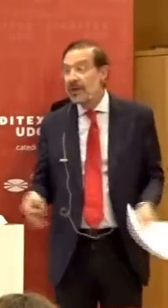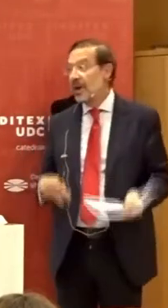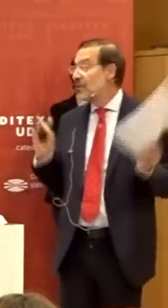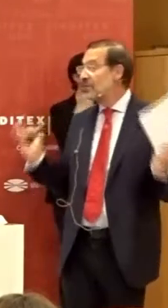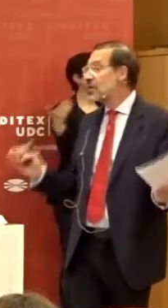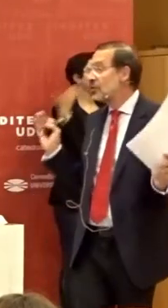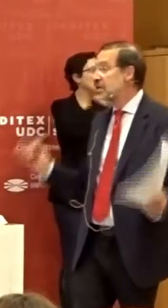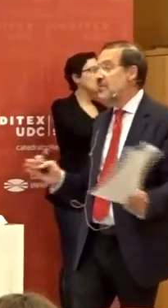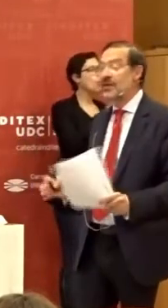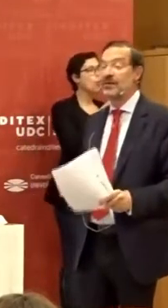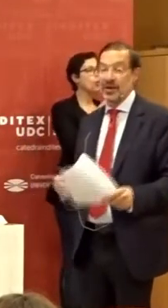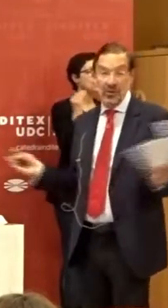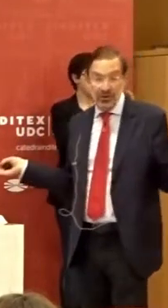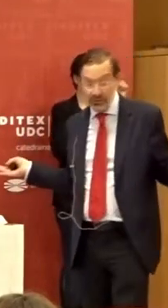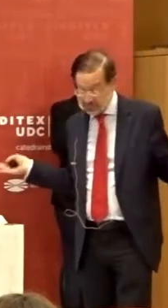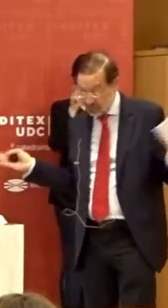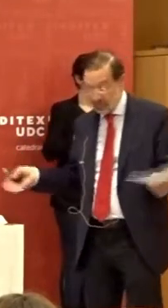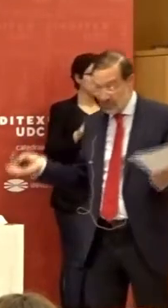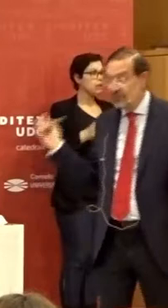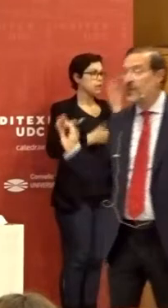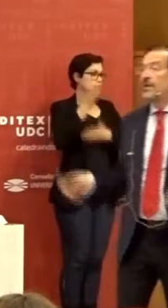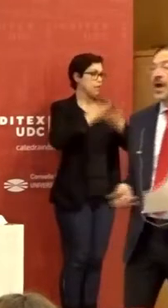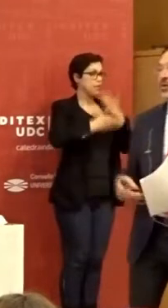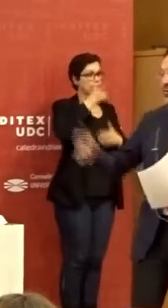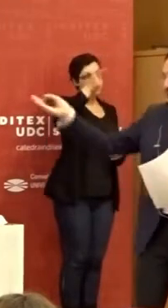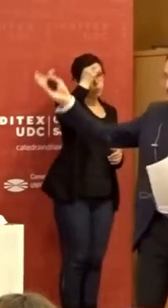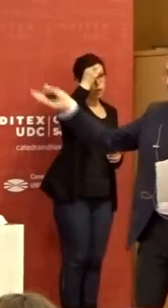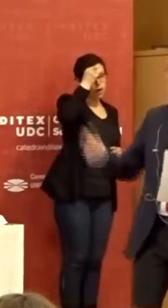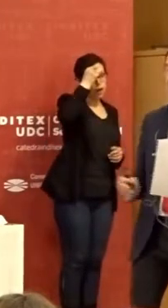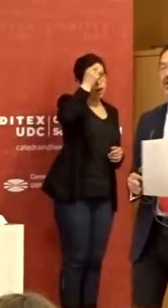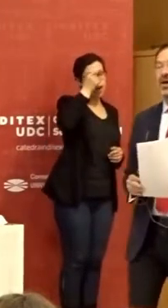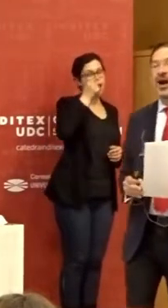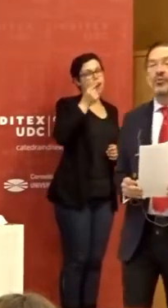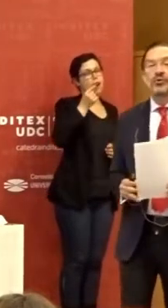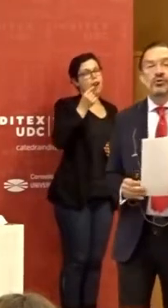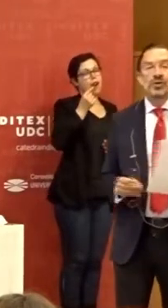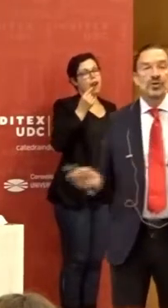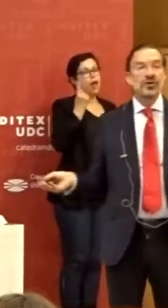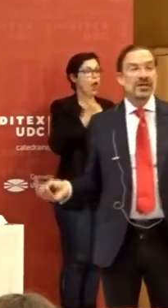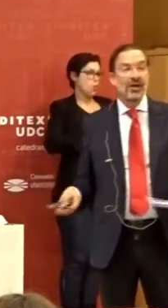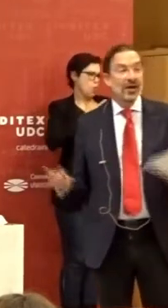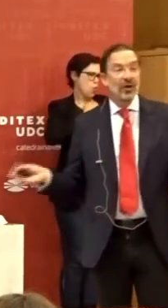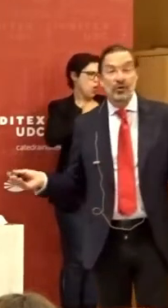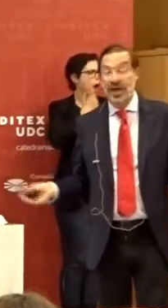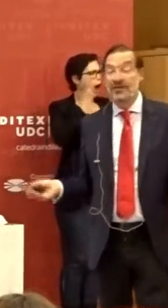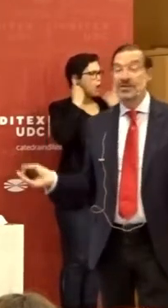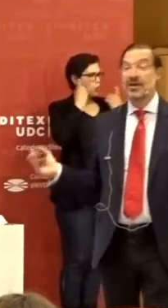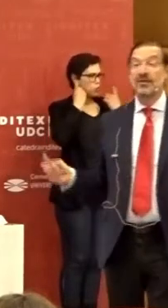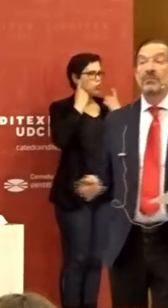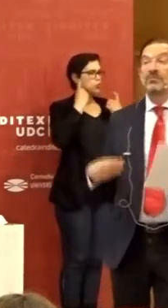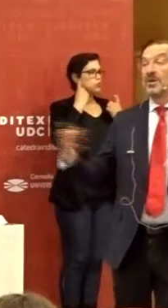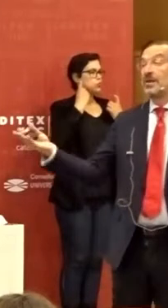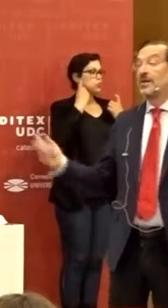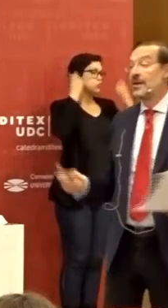universidad, para una persona con discapacidad intelectual, yo conozco algún caso de alumnos nuestros que estaban graduados, que antes